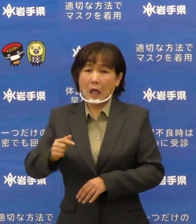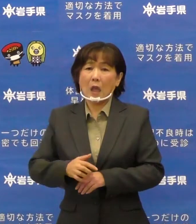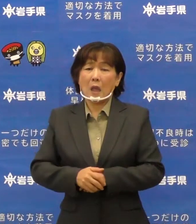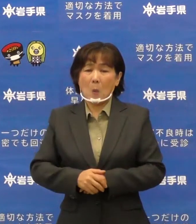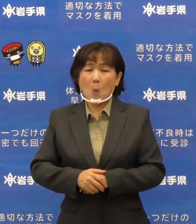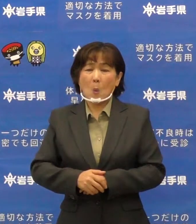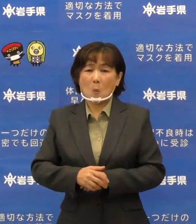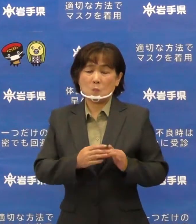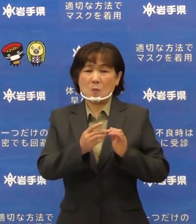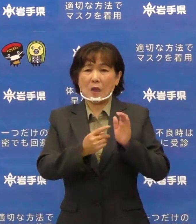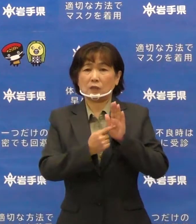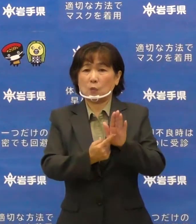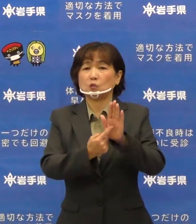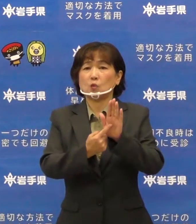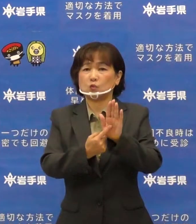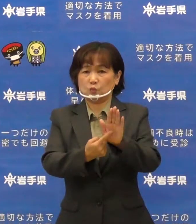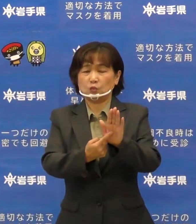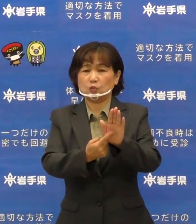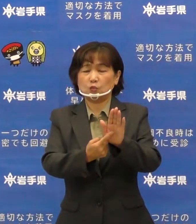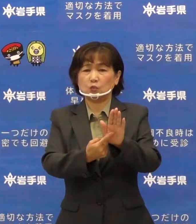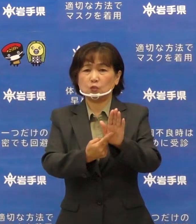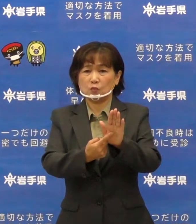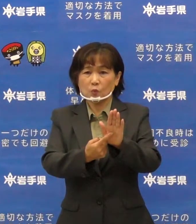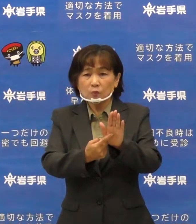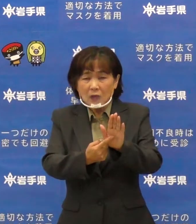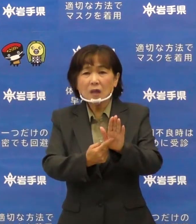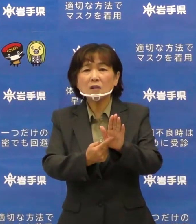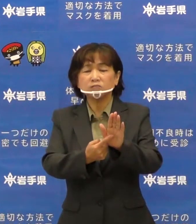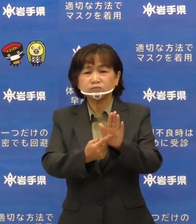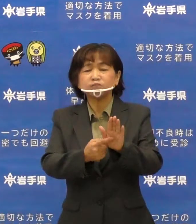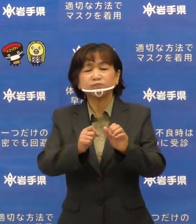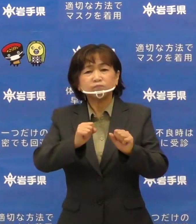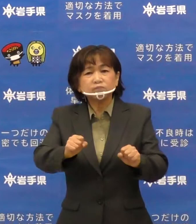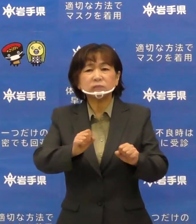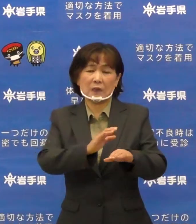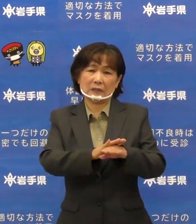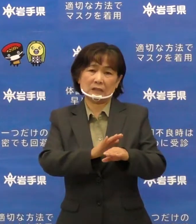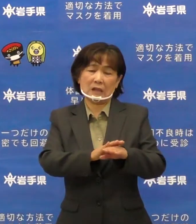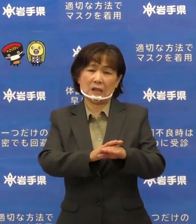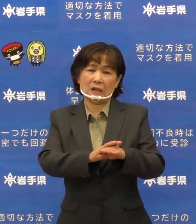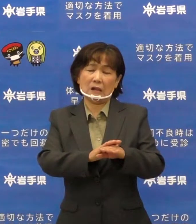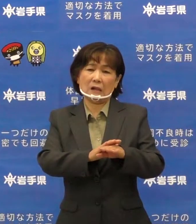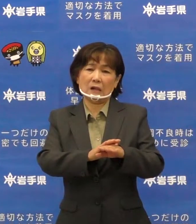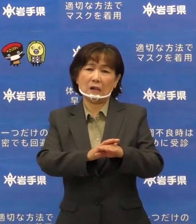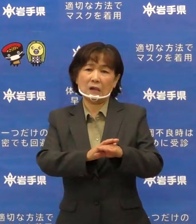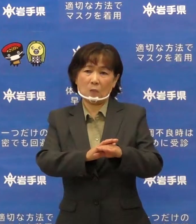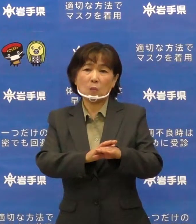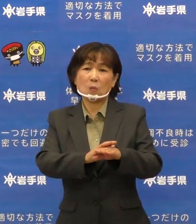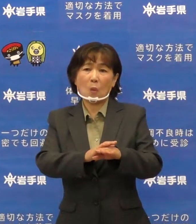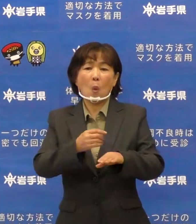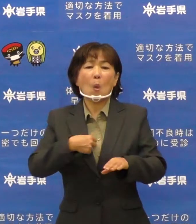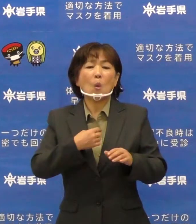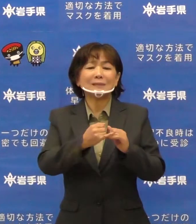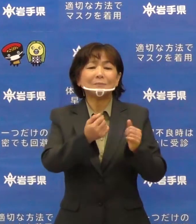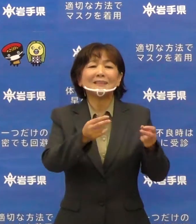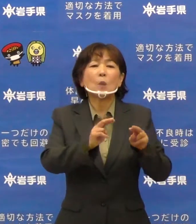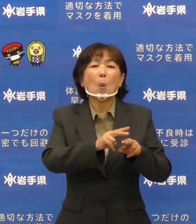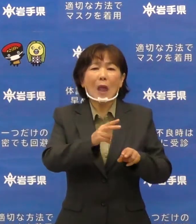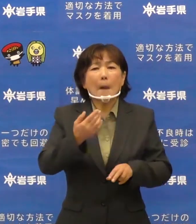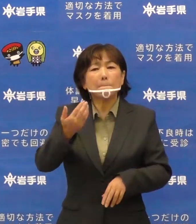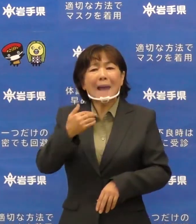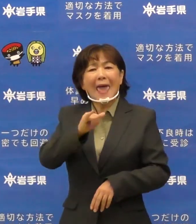強調するようなスタンスを野党時代に、作って、それで